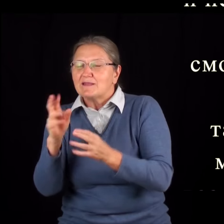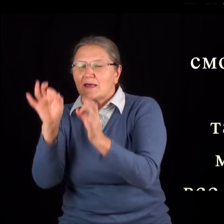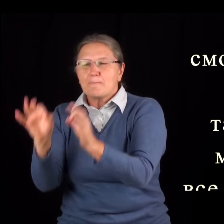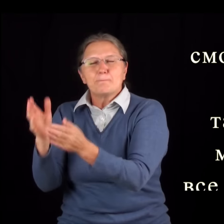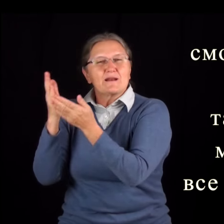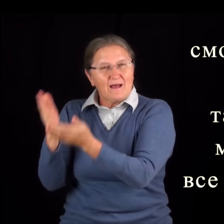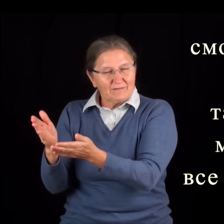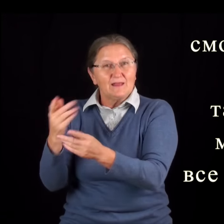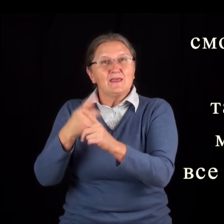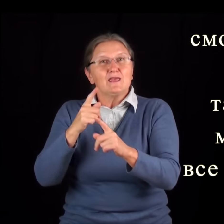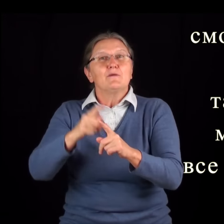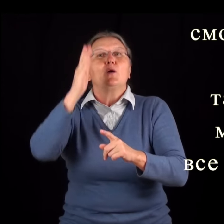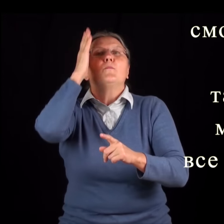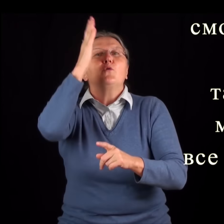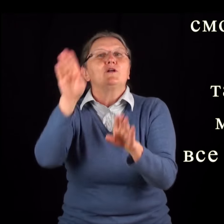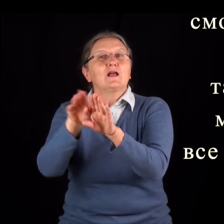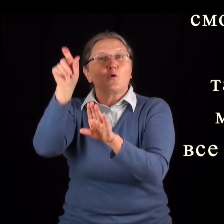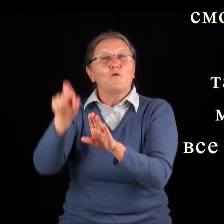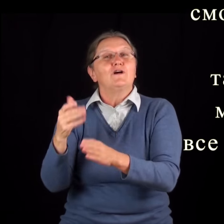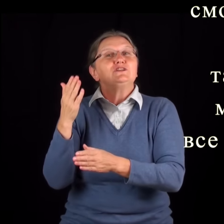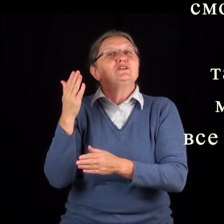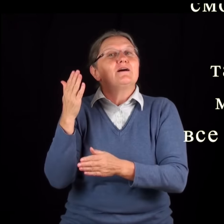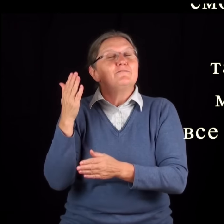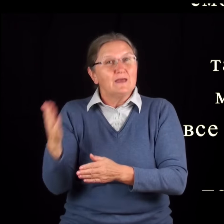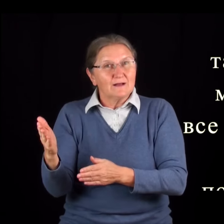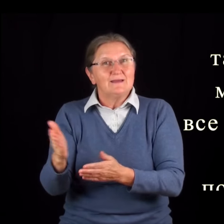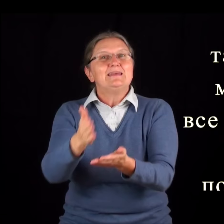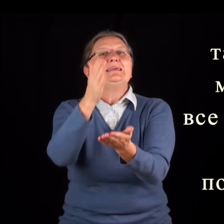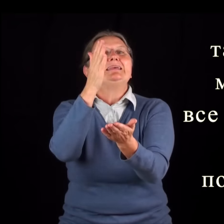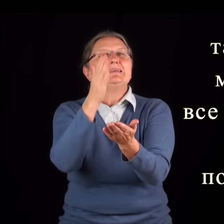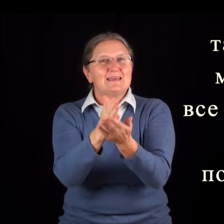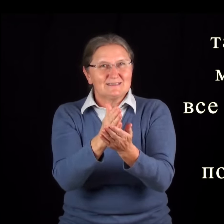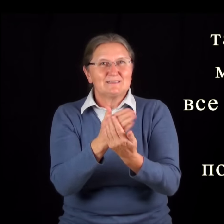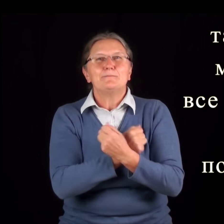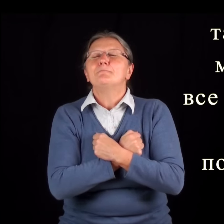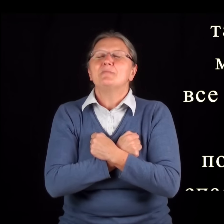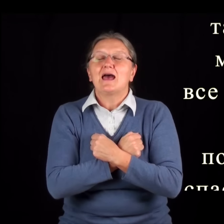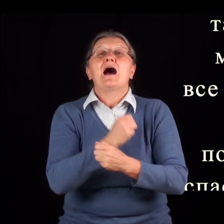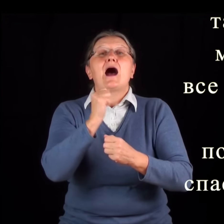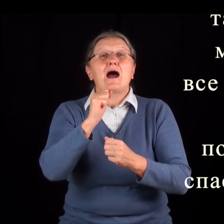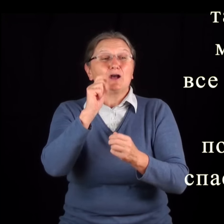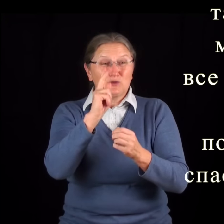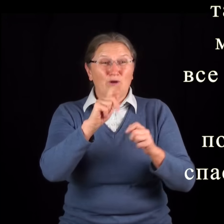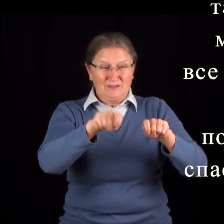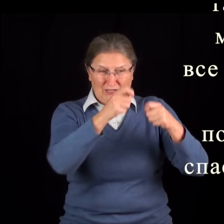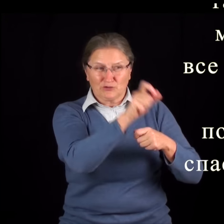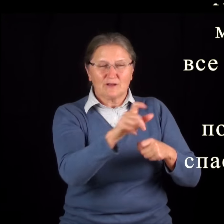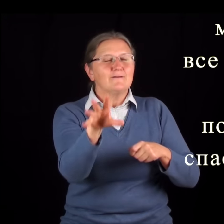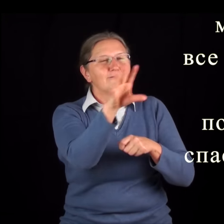смотри на праведного, ибо будущность такого человека есть мир. А беззаконники все